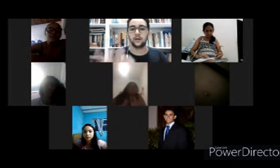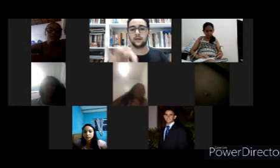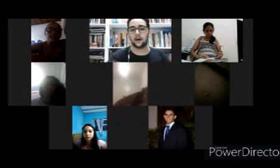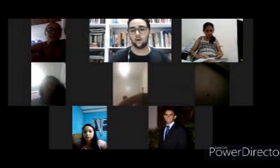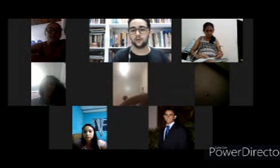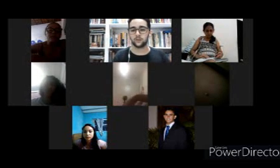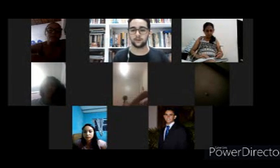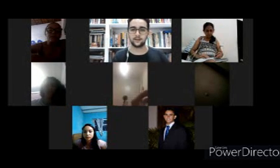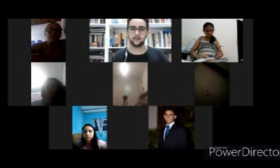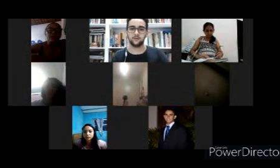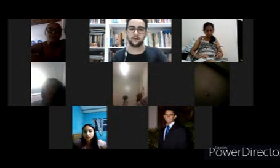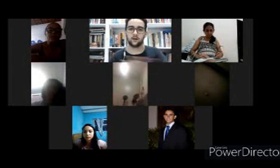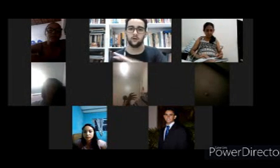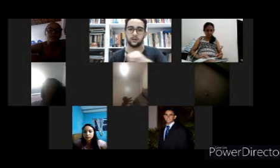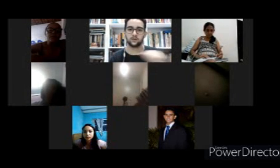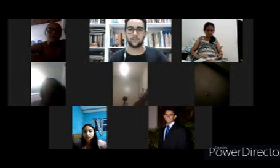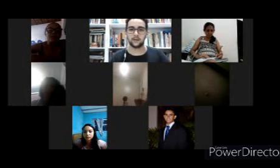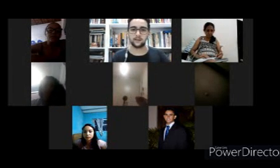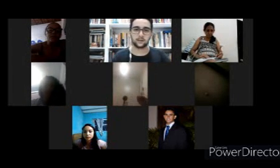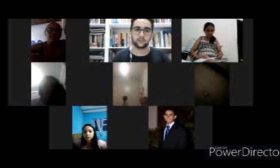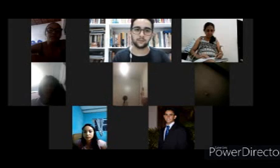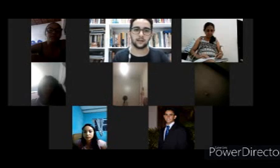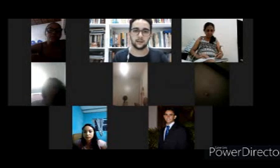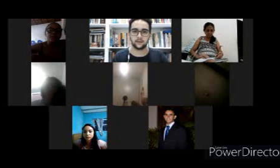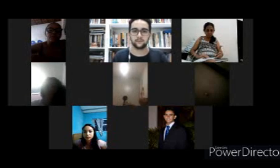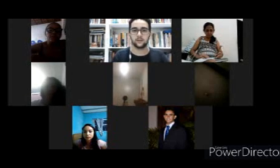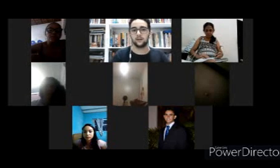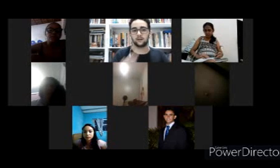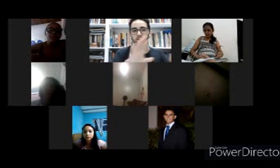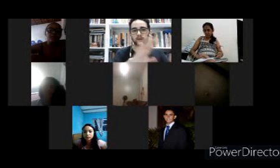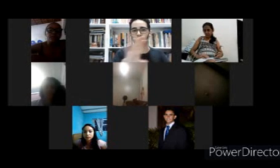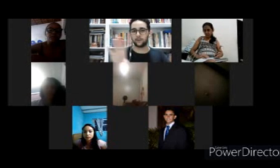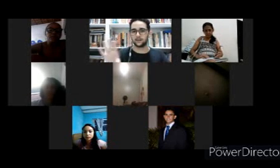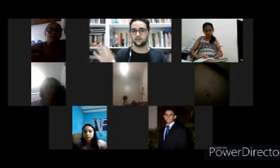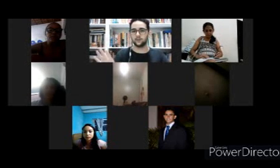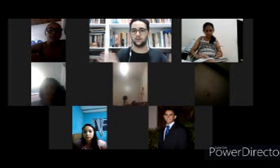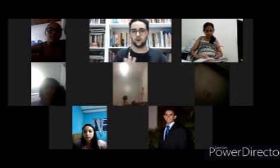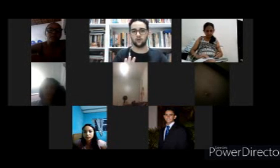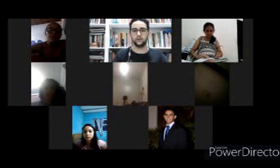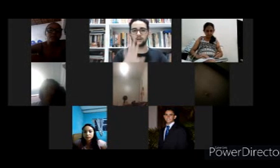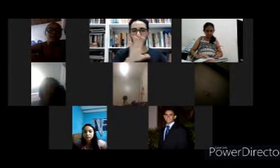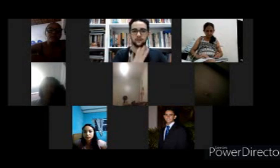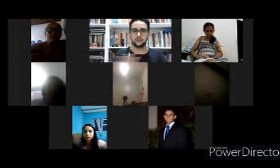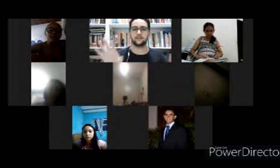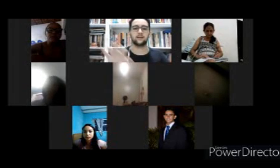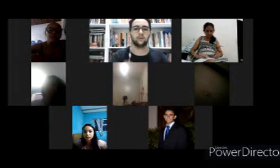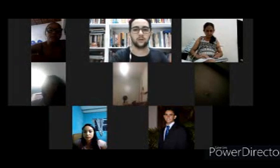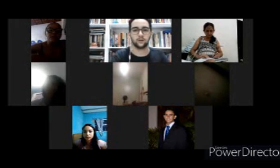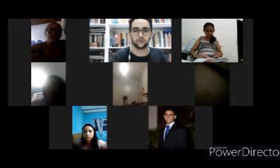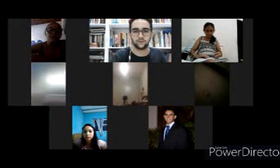e a ordem de apresentação vai ser a ordem que estiver aparecendo aqui para mim na tela. Então vocês estão me aparecendo aqui em uma ordem. Então vai ser nessa ordem que eu só vou